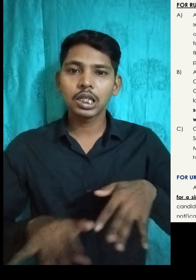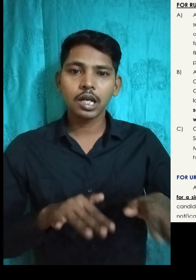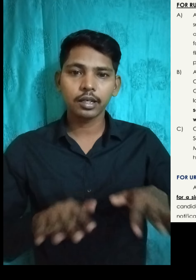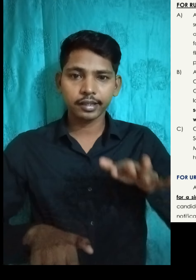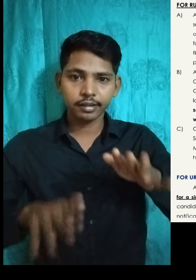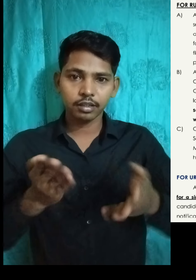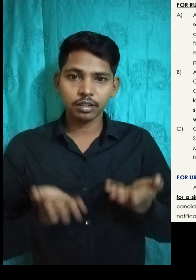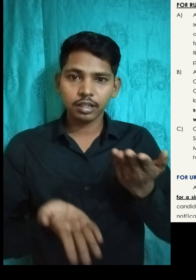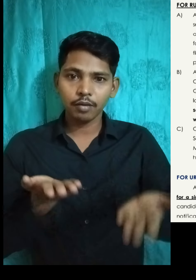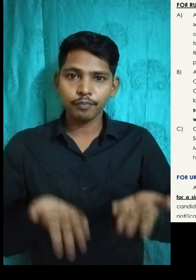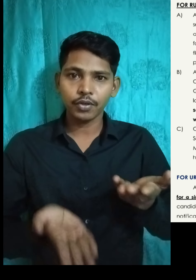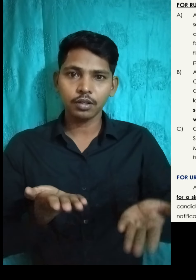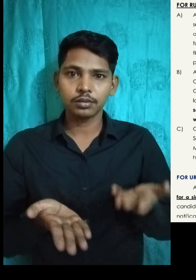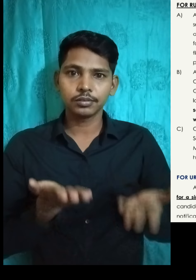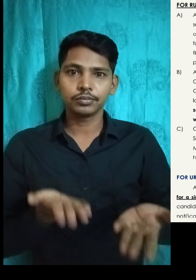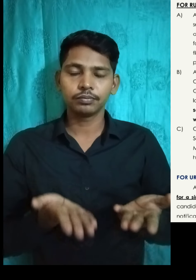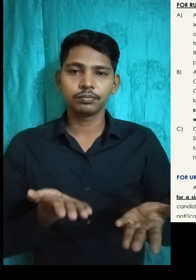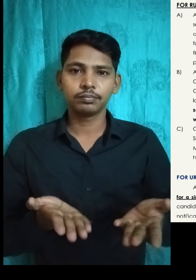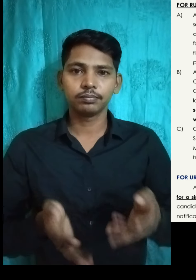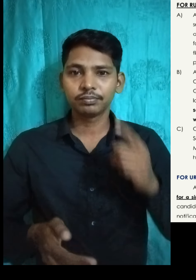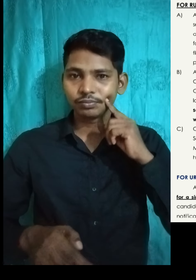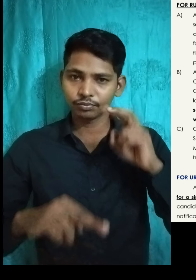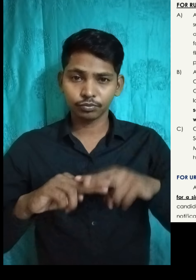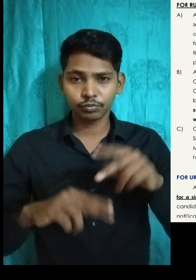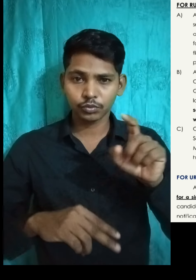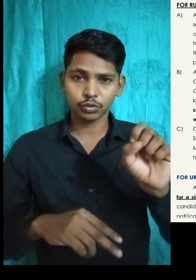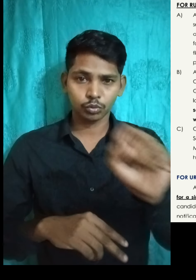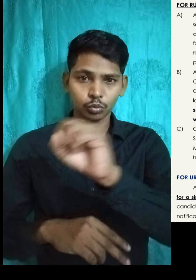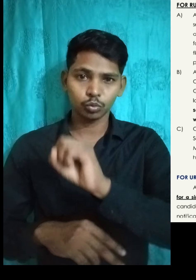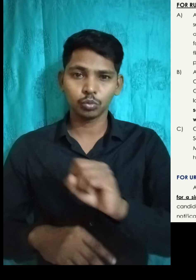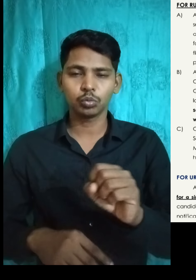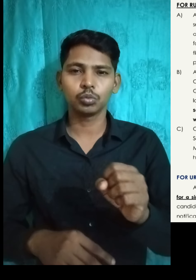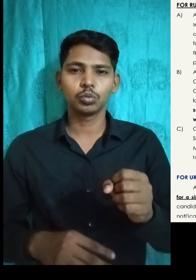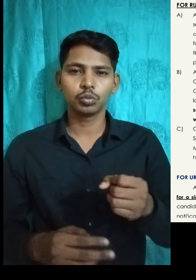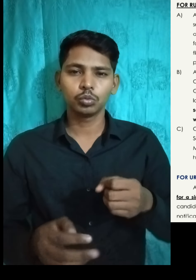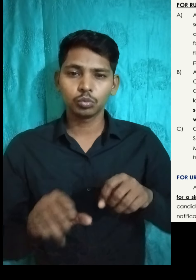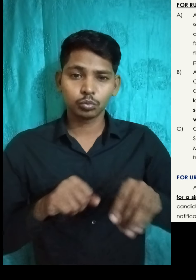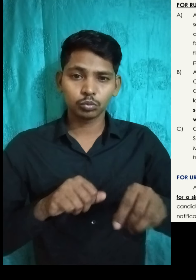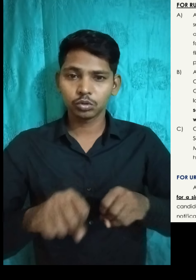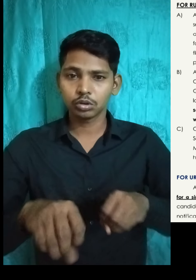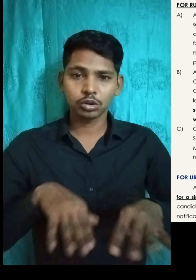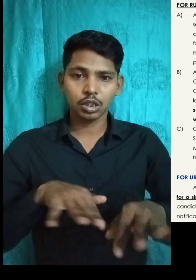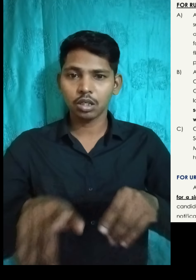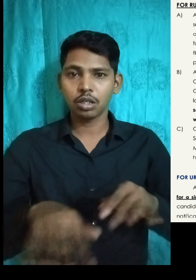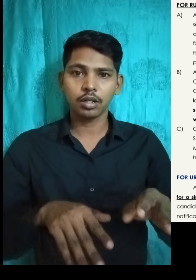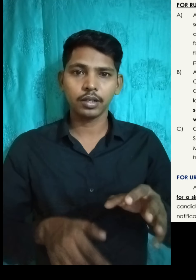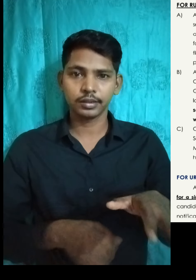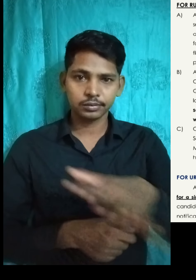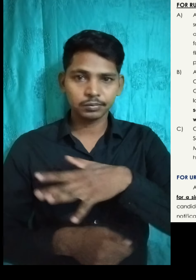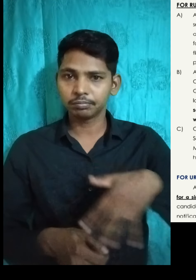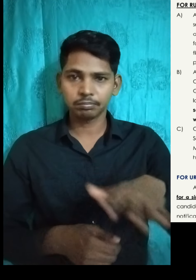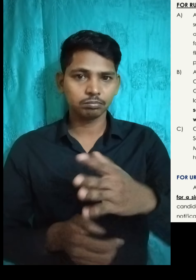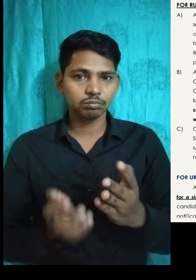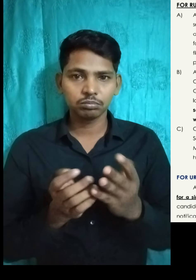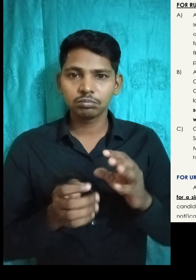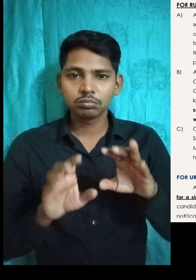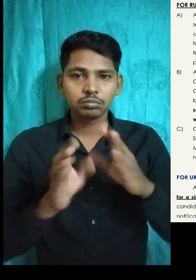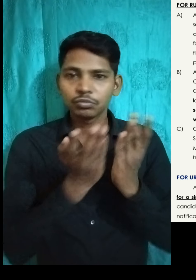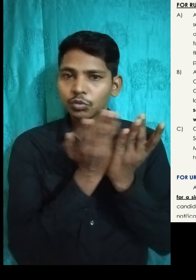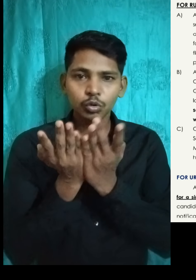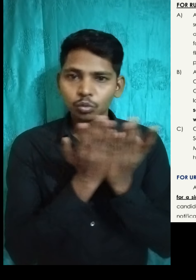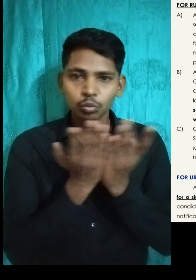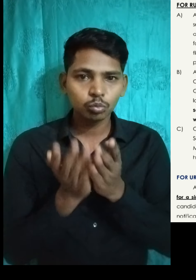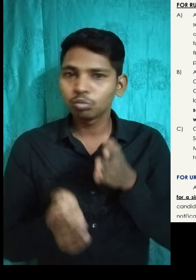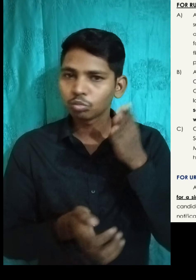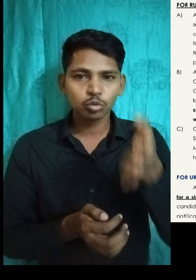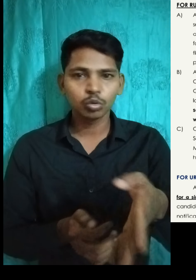आप भले ही शहरी क्षेत्र के विद्यालयों में नहीं पढ़ सके हैं, लेकिन नवोदय विद्यालय आपको अवसर प्रदान कर रही है कि आप शहरी क्षेत्र